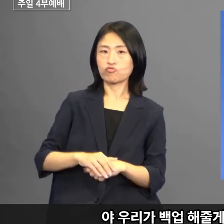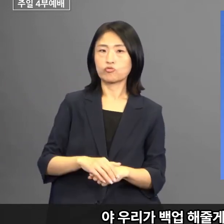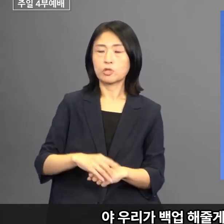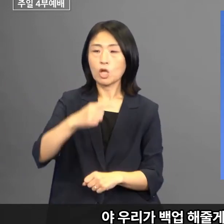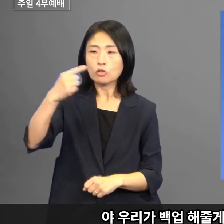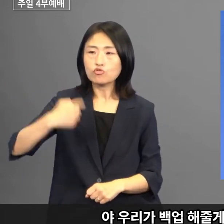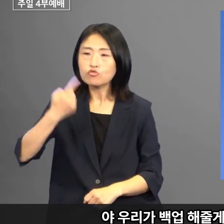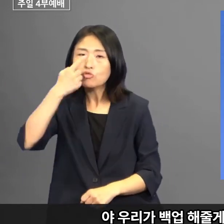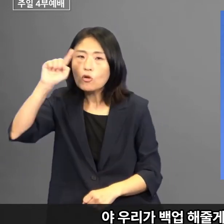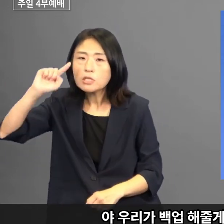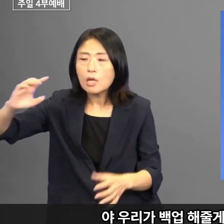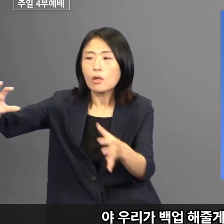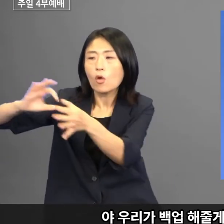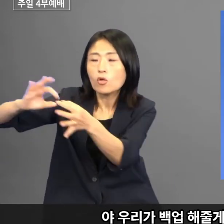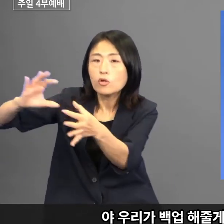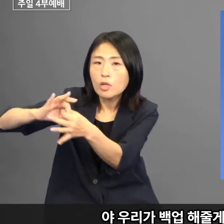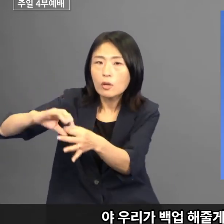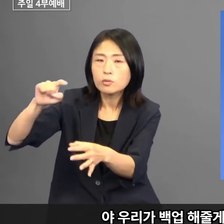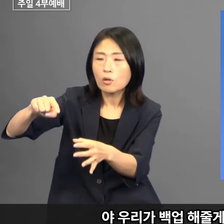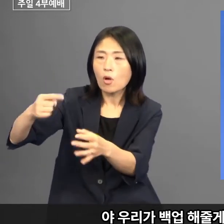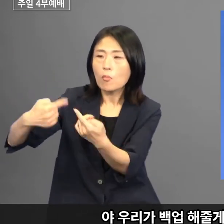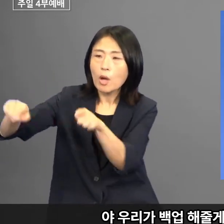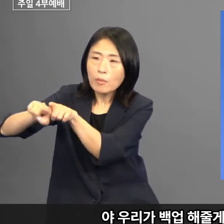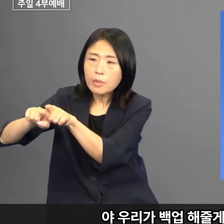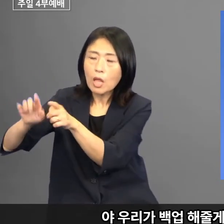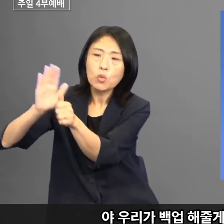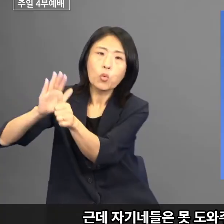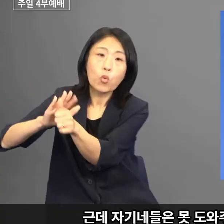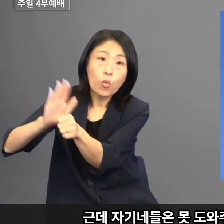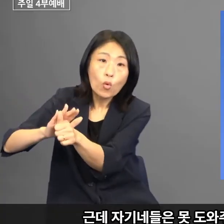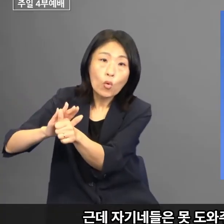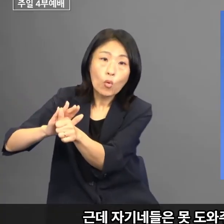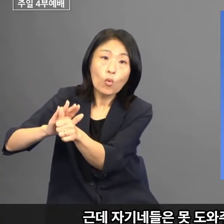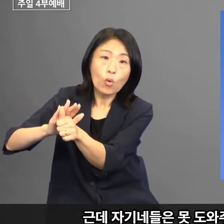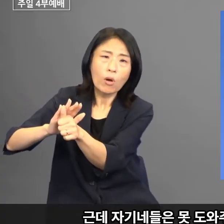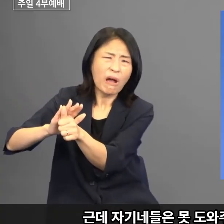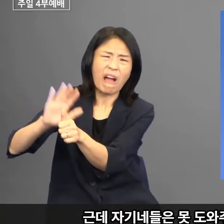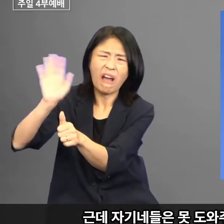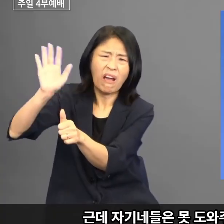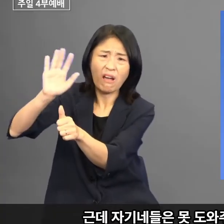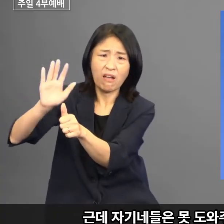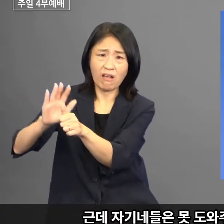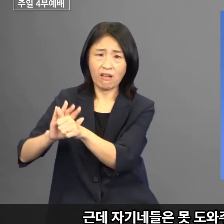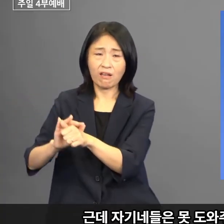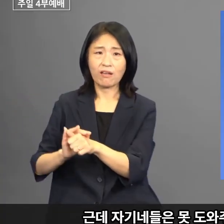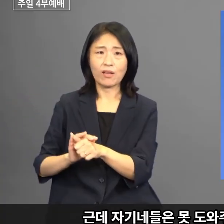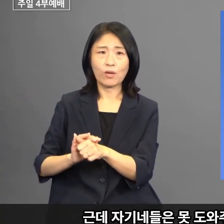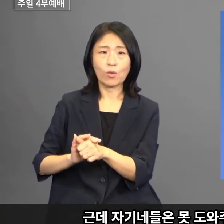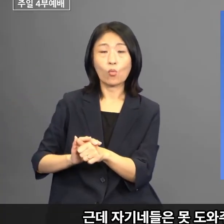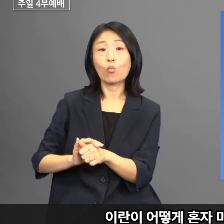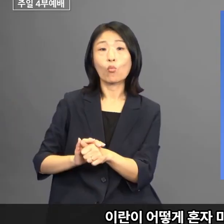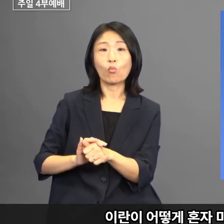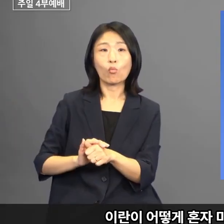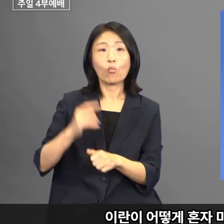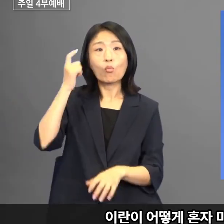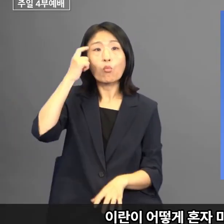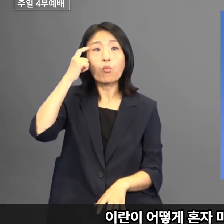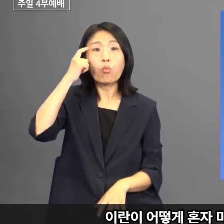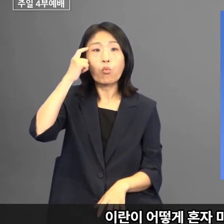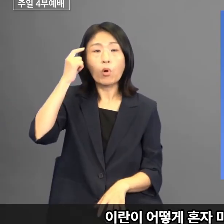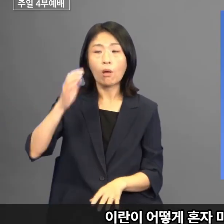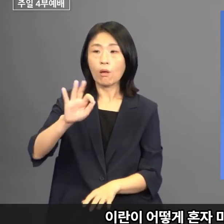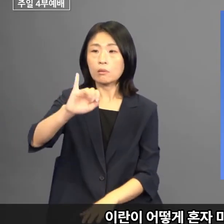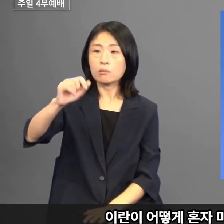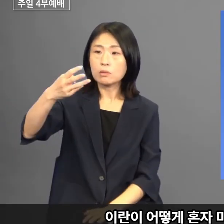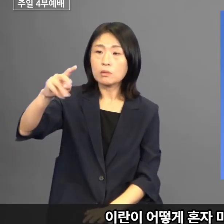우리가 백업 해줄게. 맞짱 떠. 막 이랬을 거예요. 근데 자기네들은 못 도와주겠대. 다 뒷짐지고 있으니까 이란이 어떻게